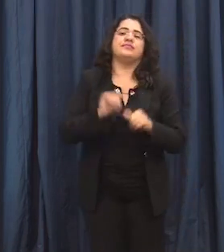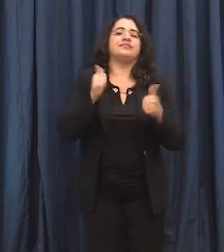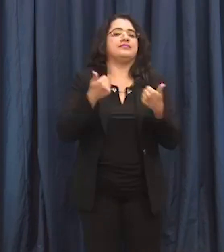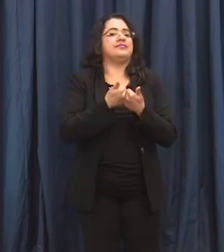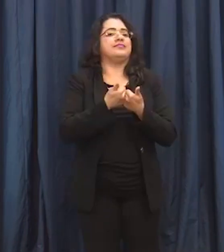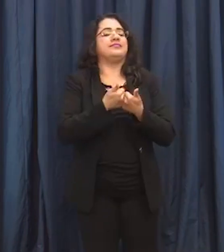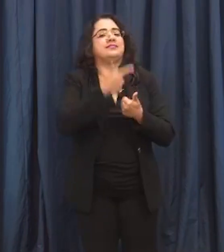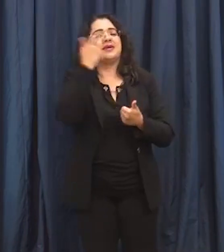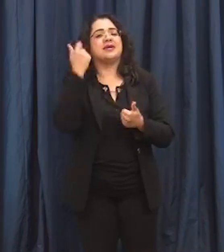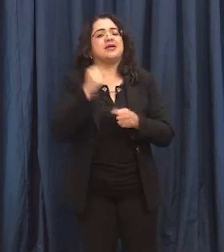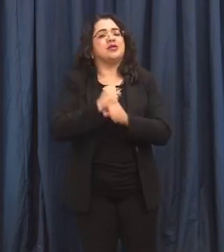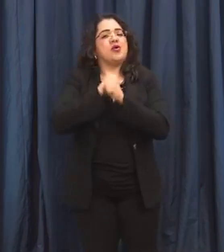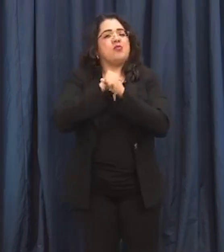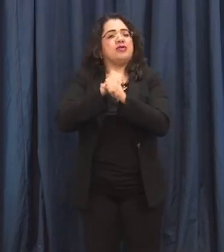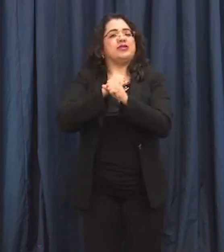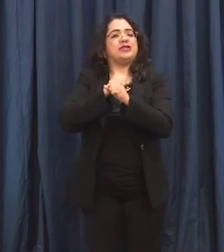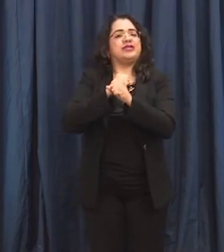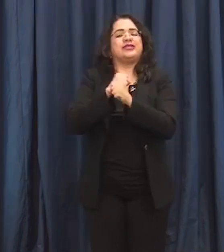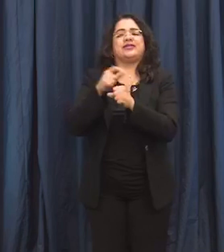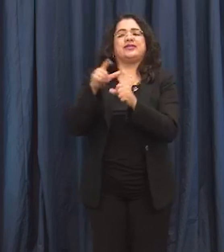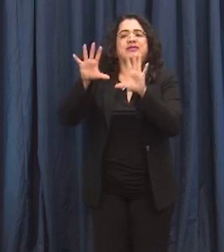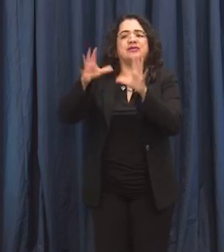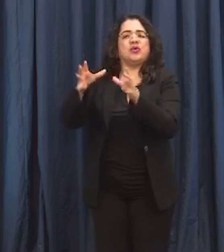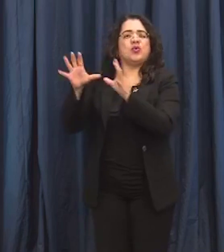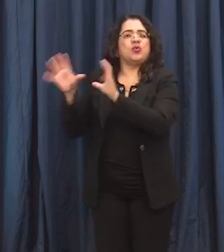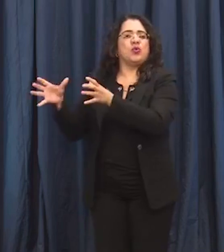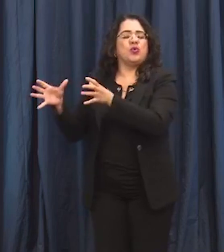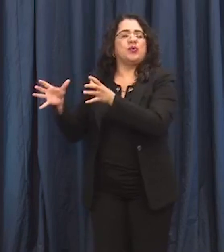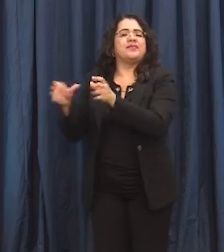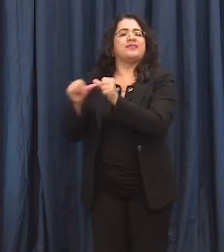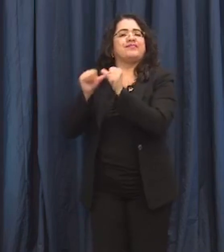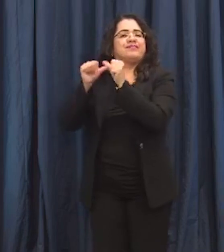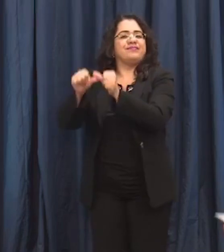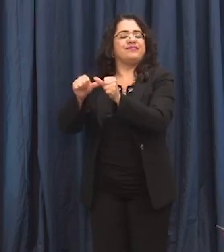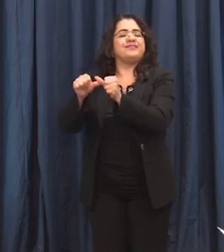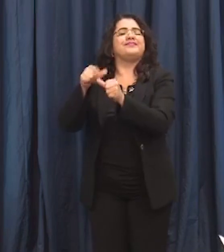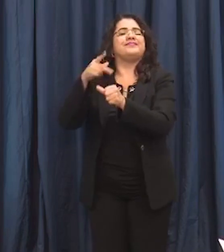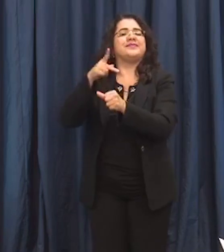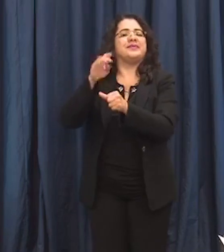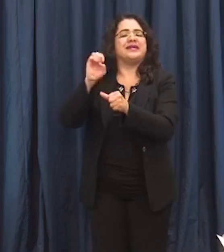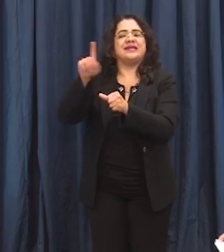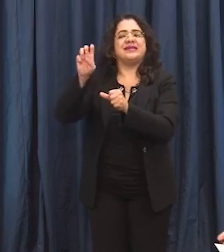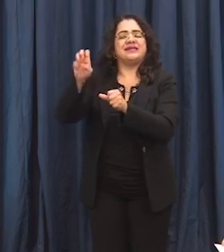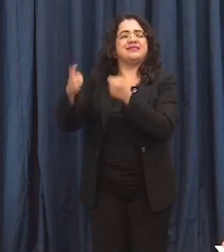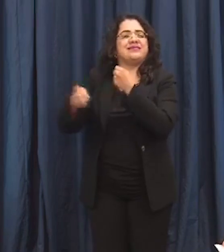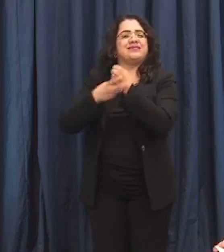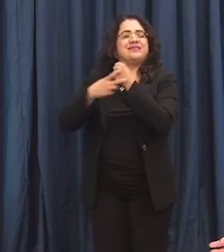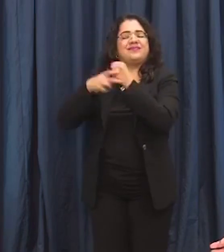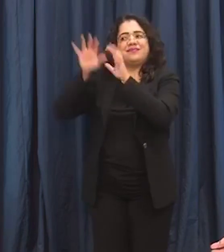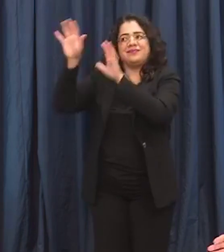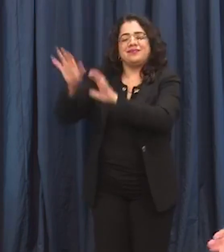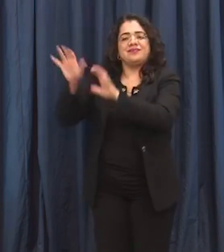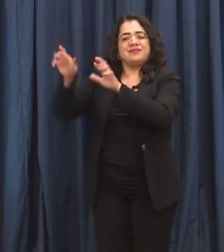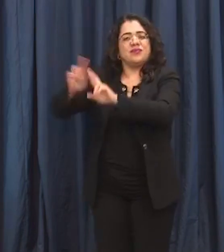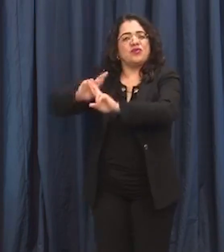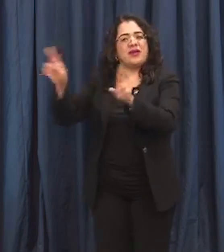mantener protecciones para las poblaciones vulnerables en nuestra ciudad, como esos centros que hemos tenido problemas. Y